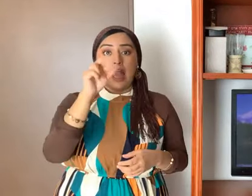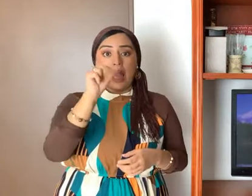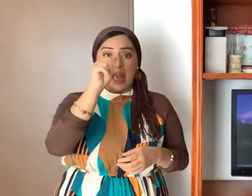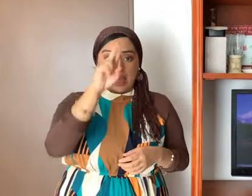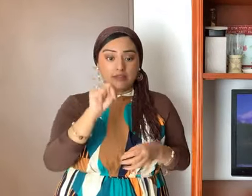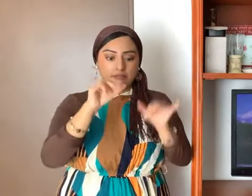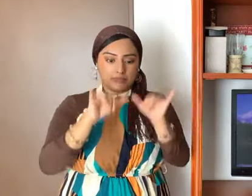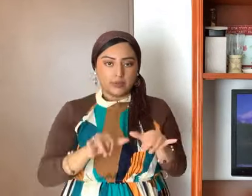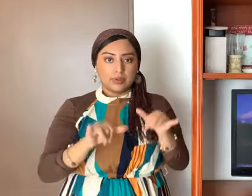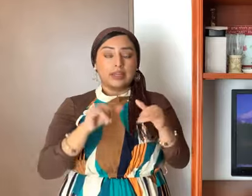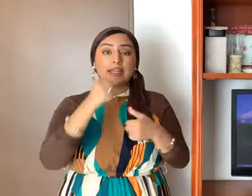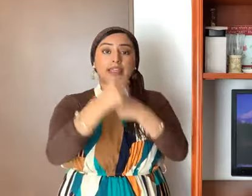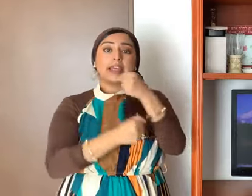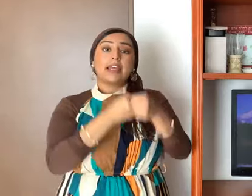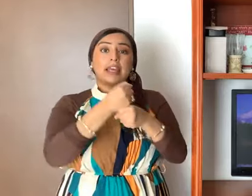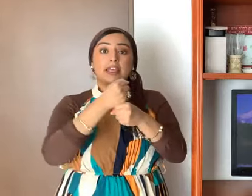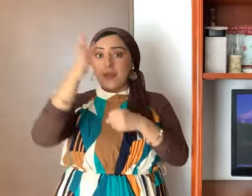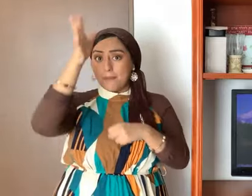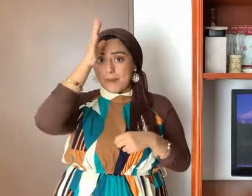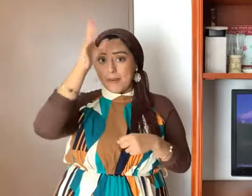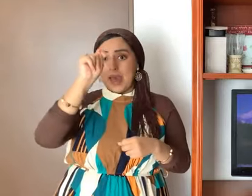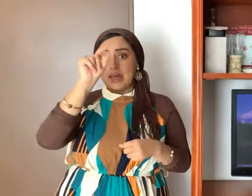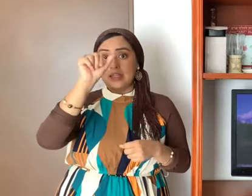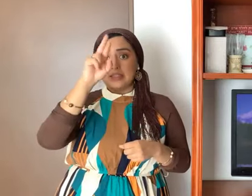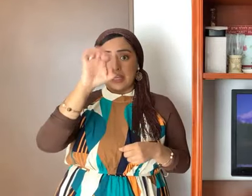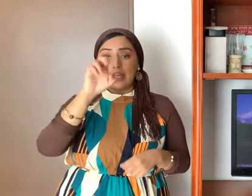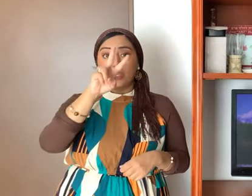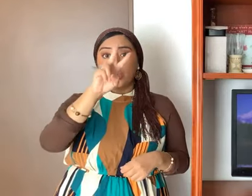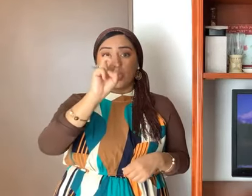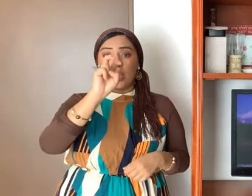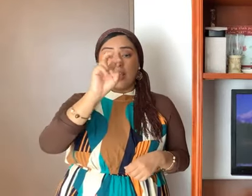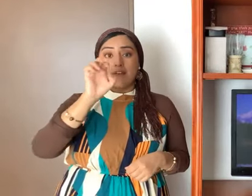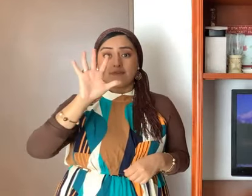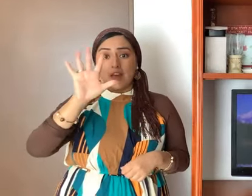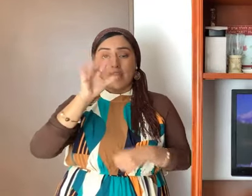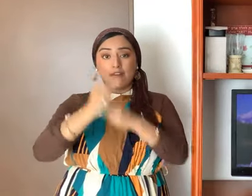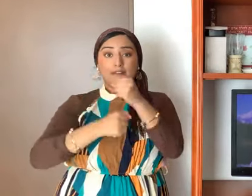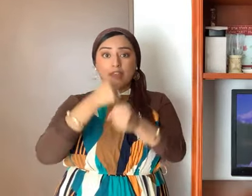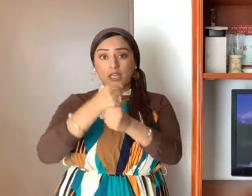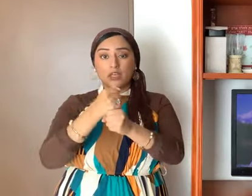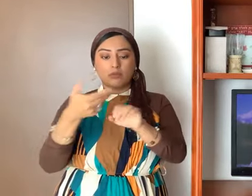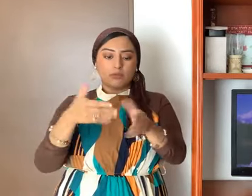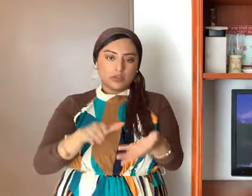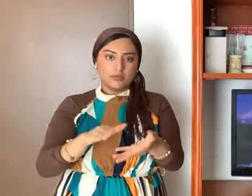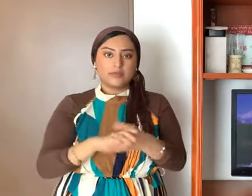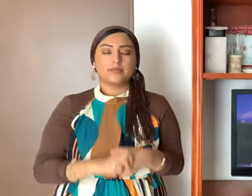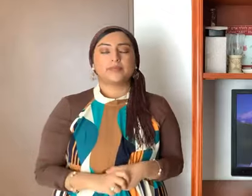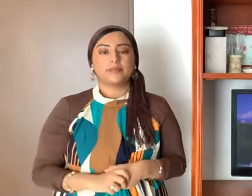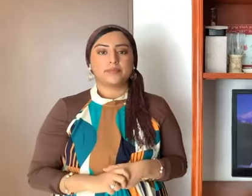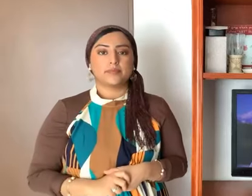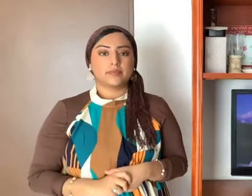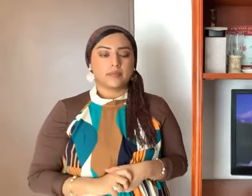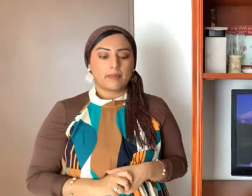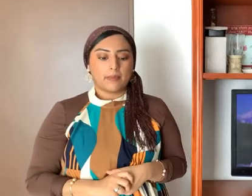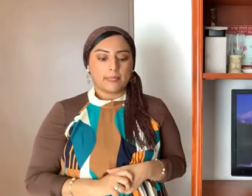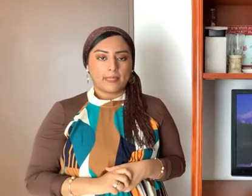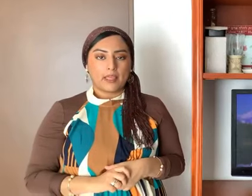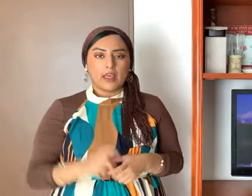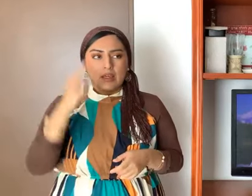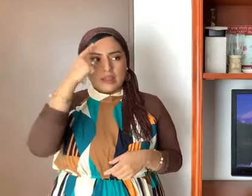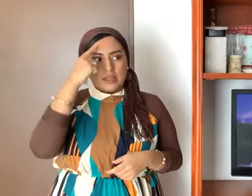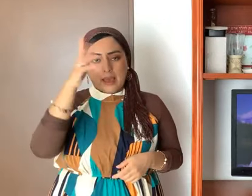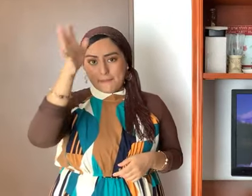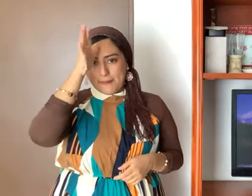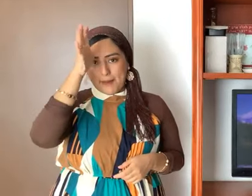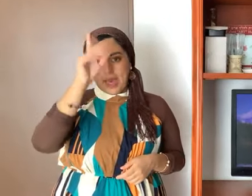los días de Taré 205 años, y murió Taré en Harán. Aquí pareciera como que